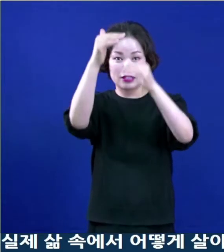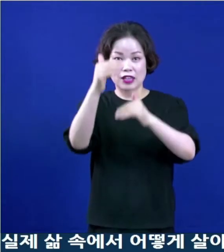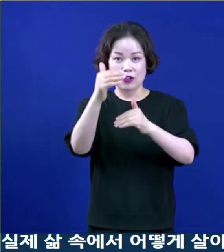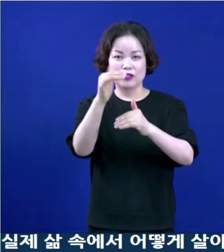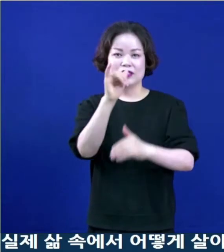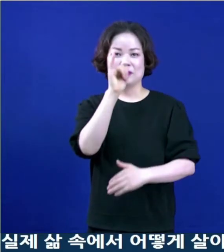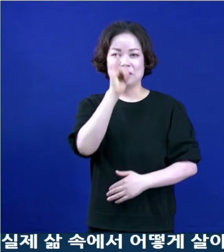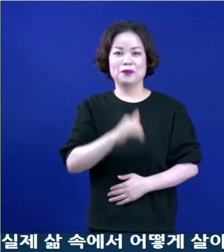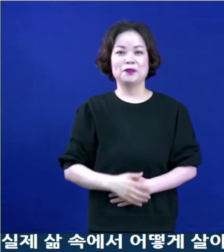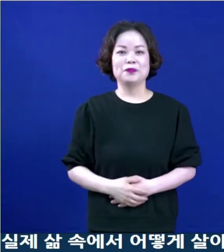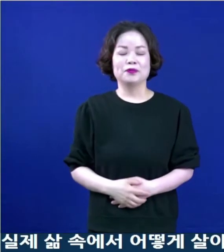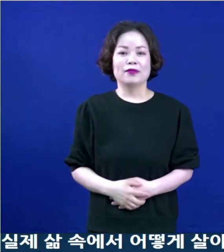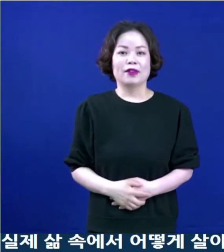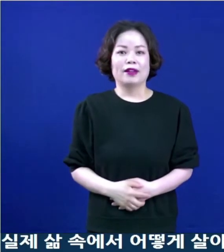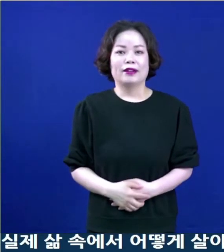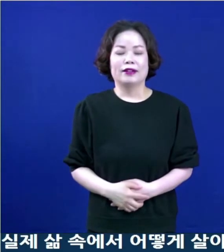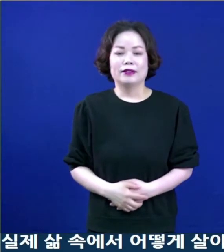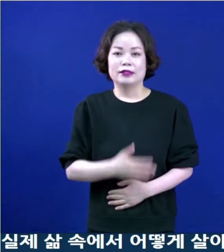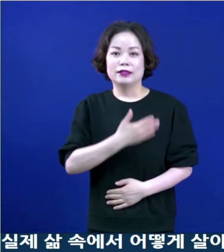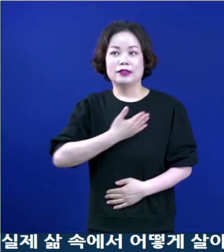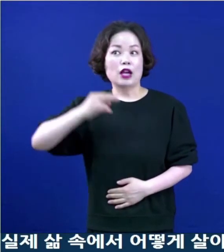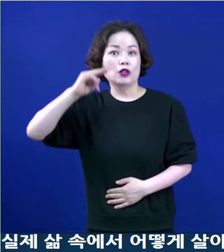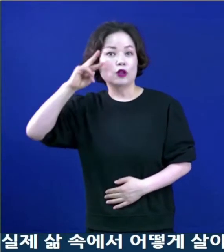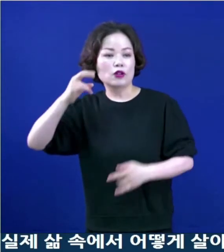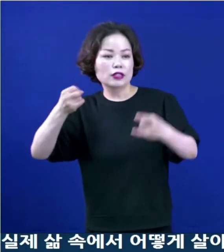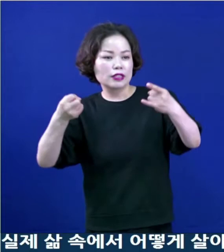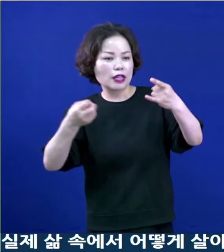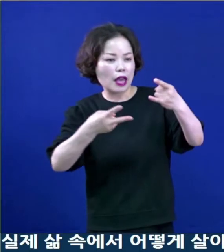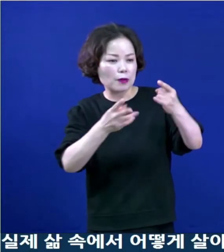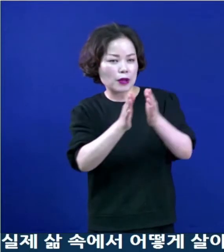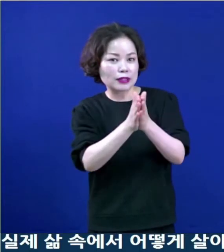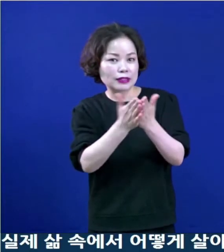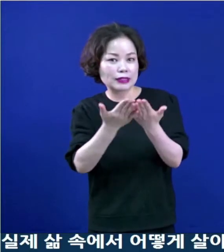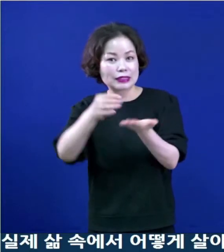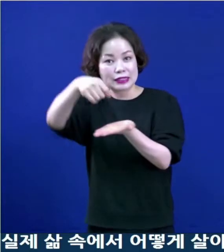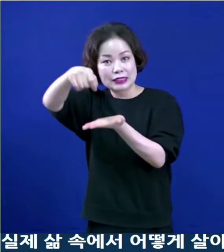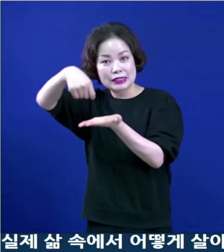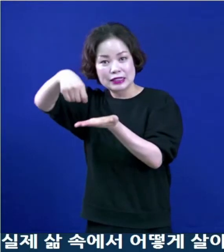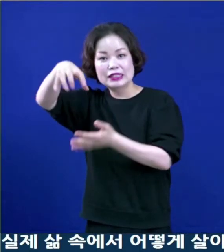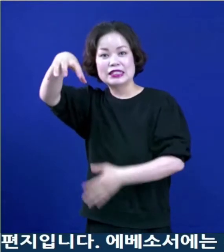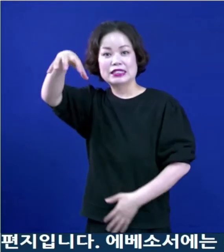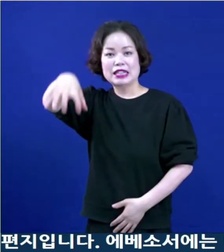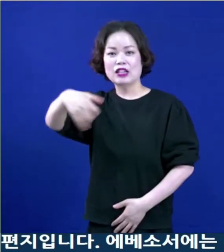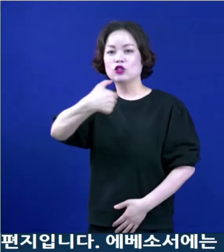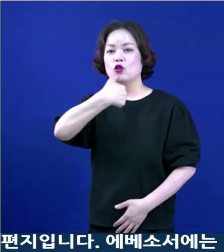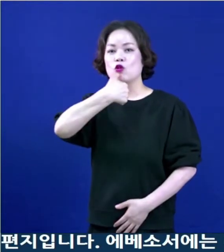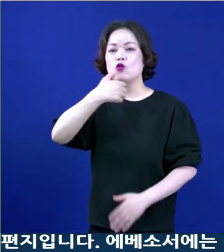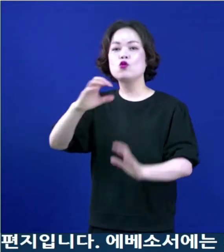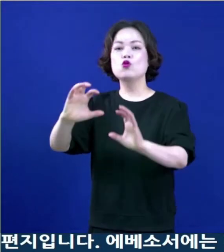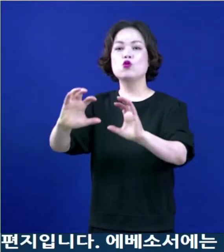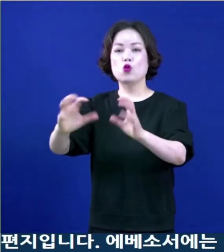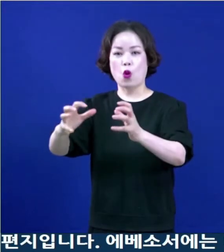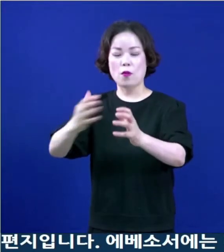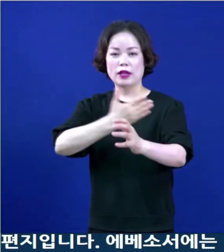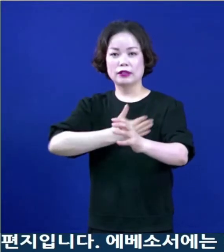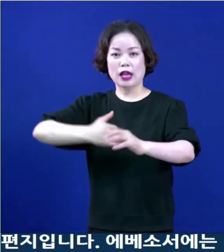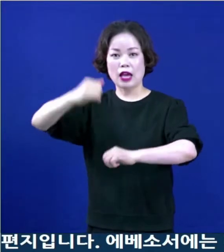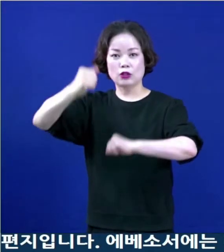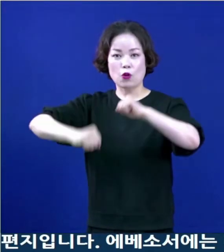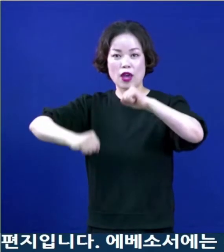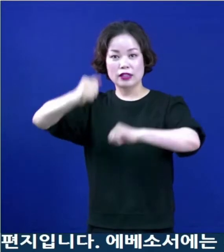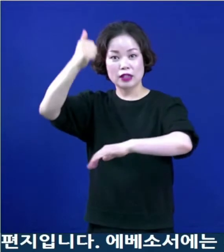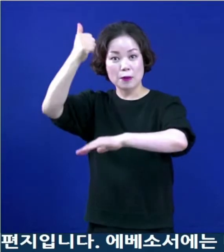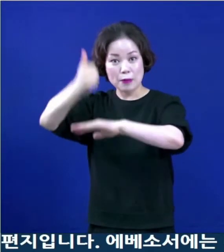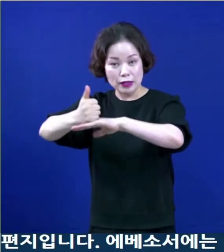있겠습니다. 사도 바울이 에베소서를 쓴 장소는 로마입니다. 사도행전 끝부분에 보면